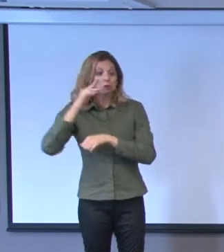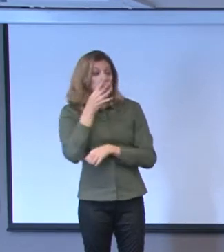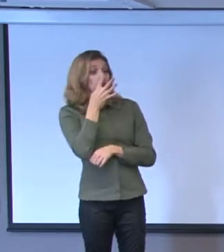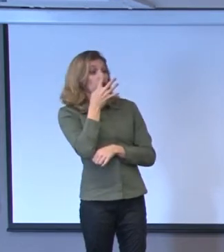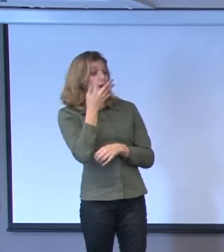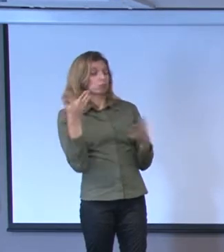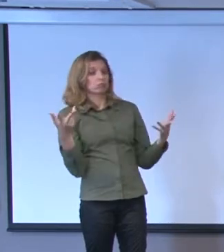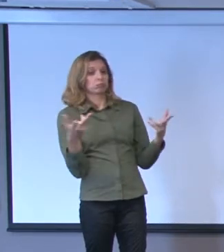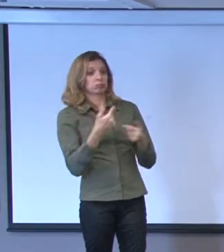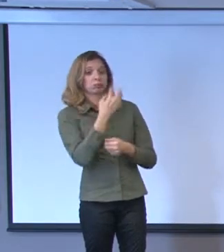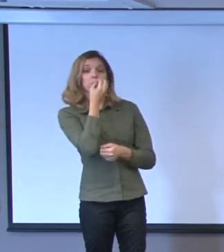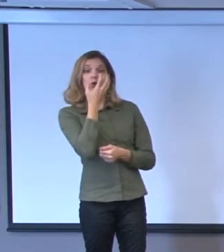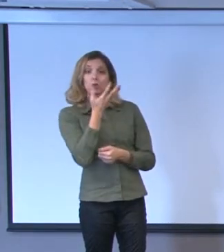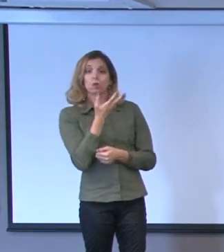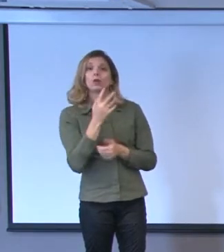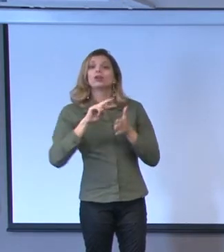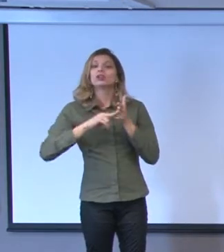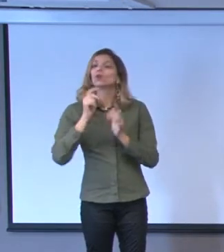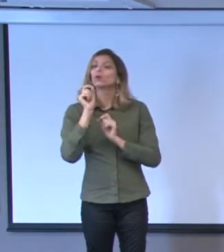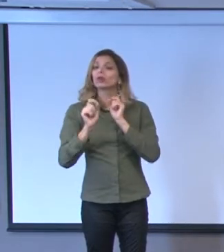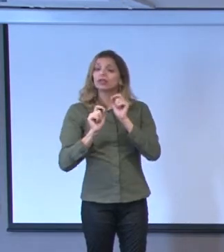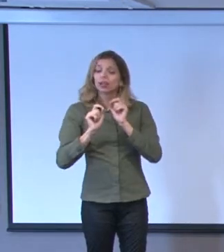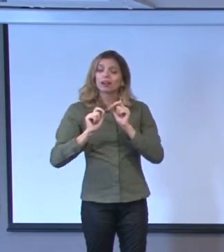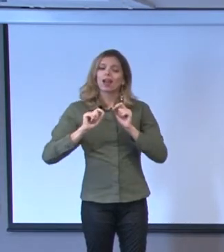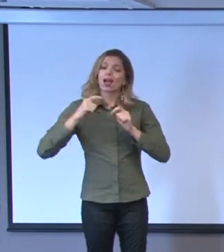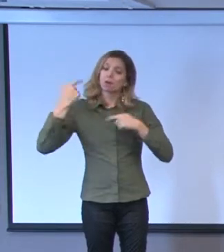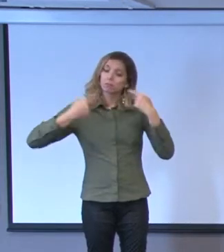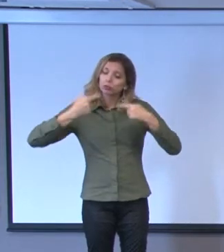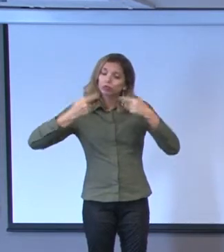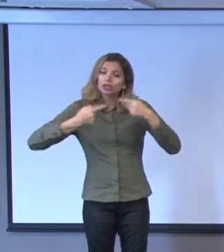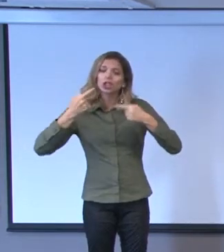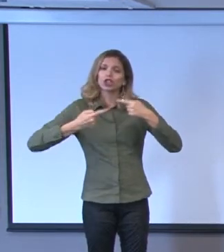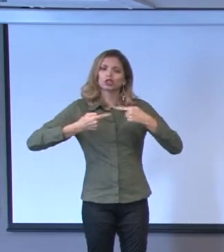impressionadas. E isso é fruto de uma política